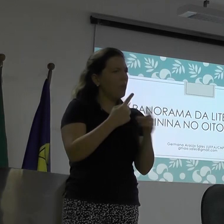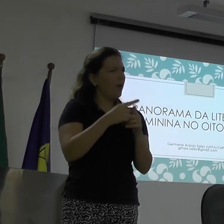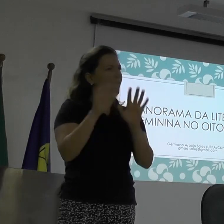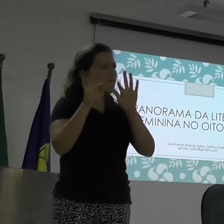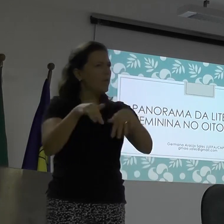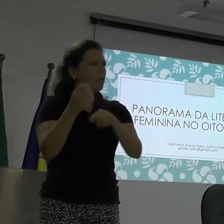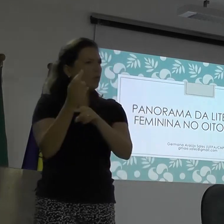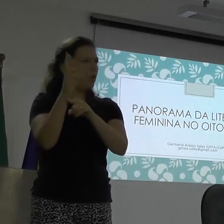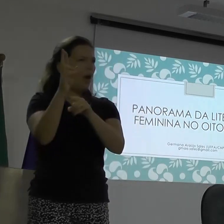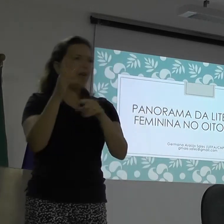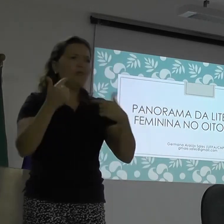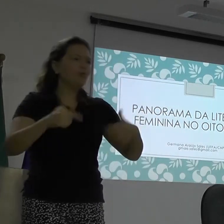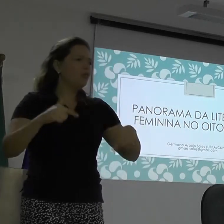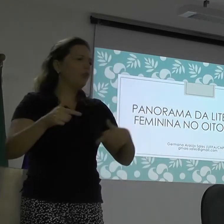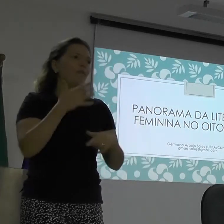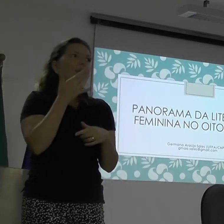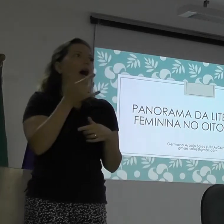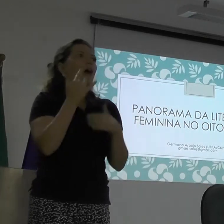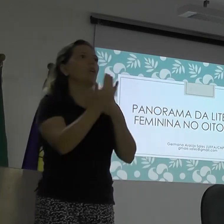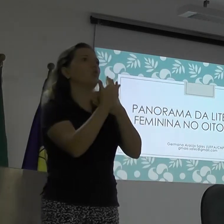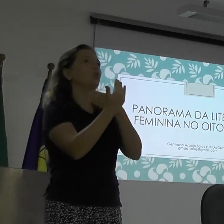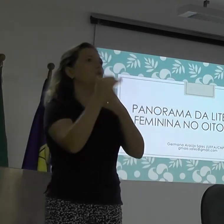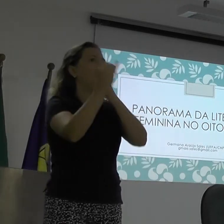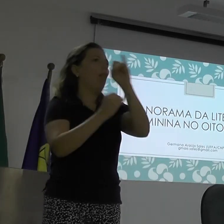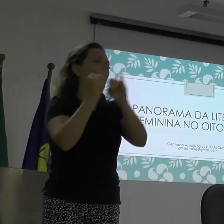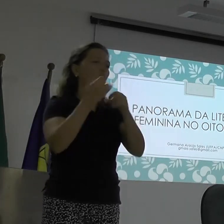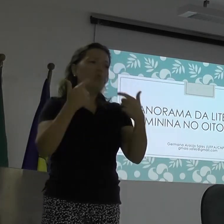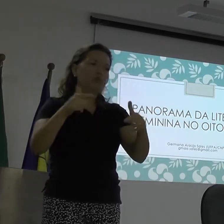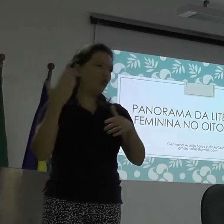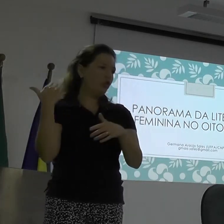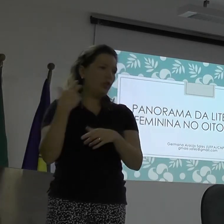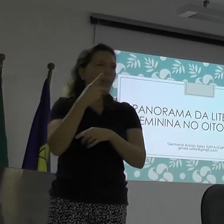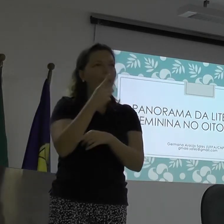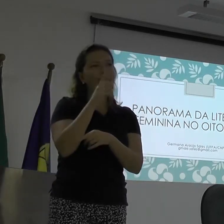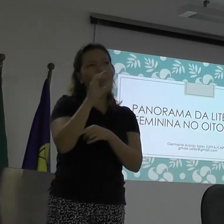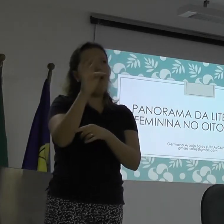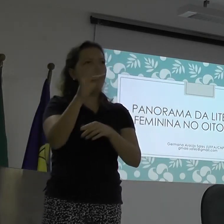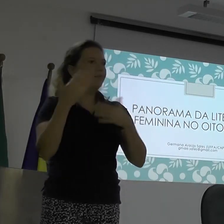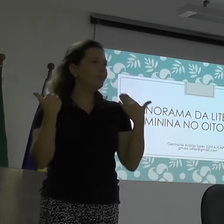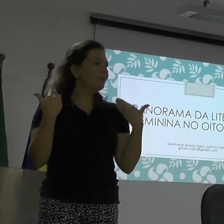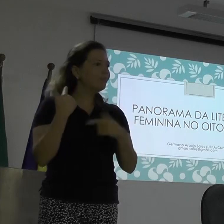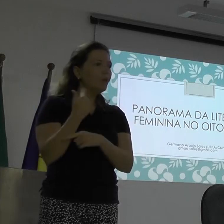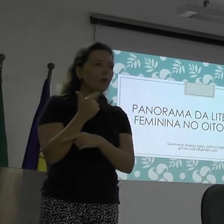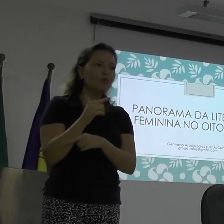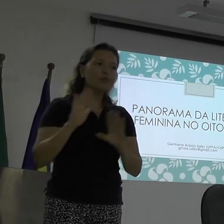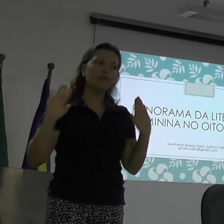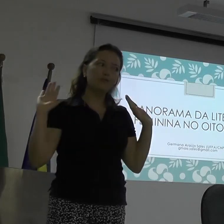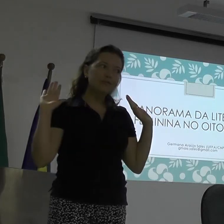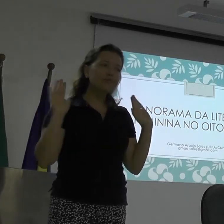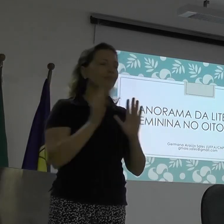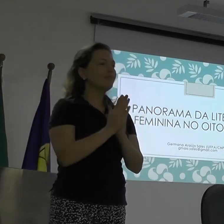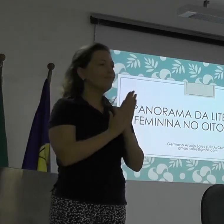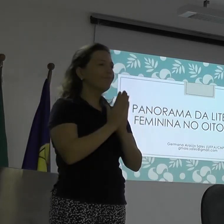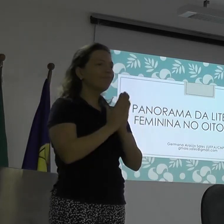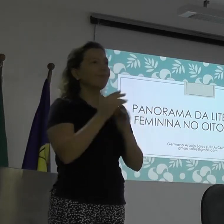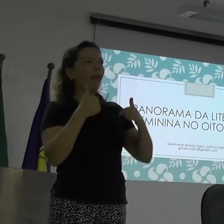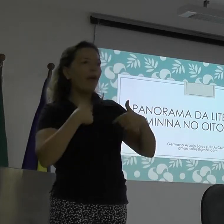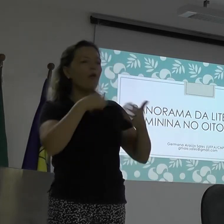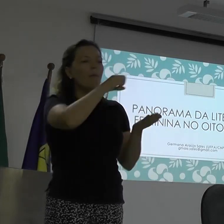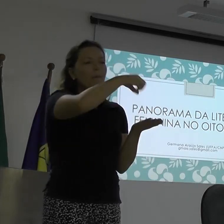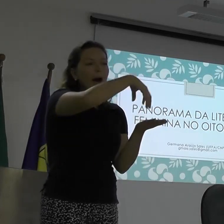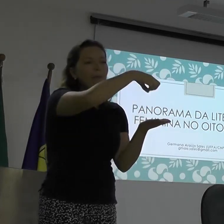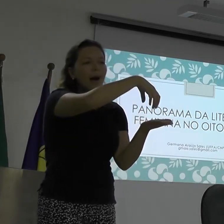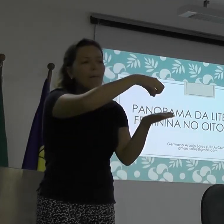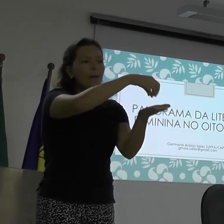tinha a facilidade da internet que tem hoje, pelos PDFs, né? E eu fotocopiei